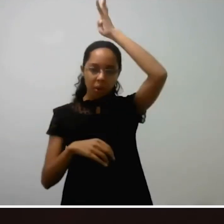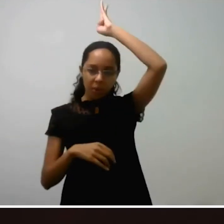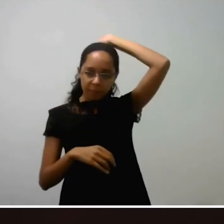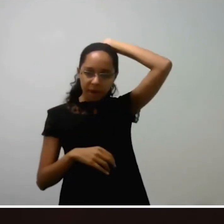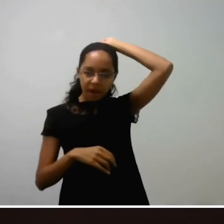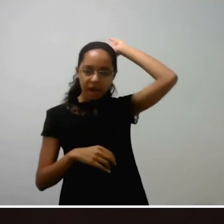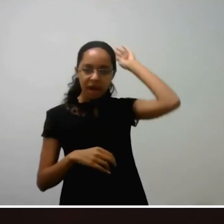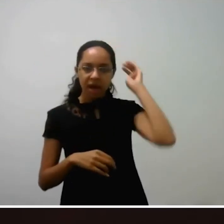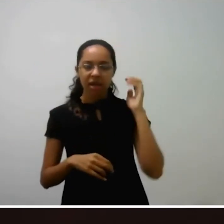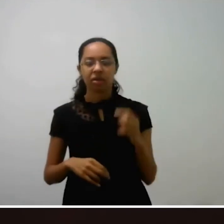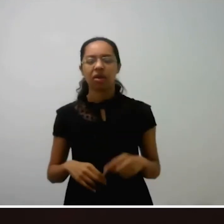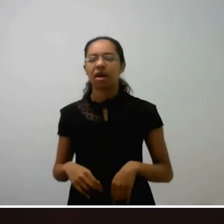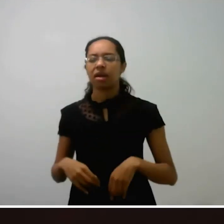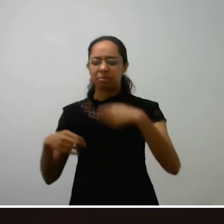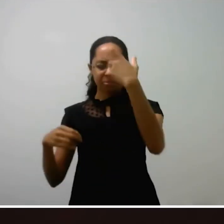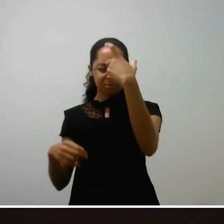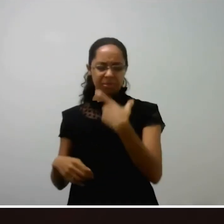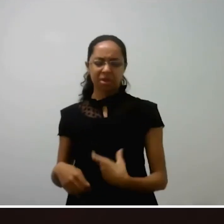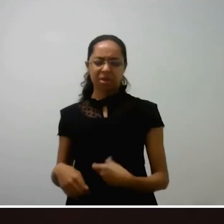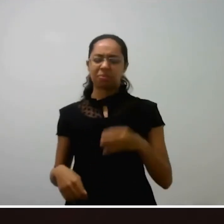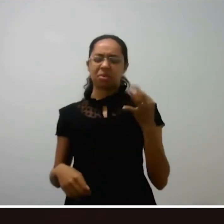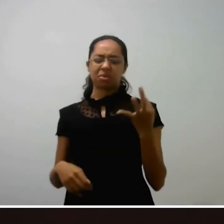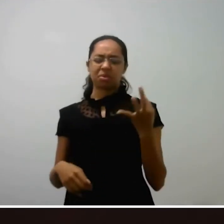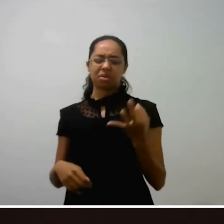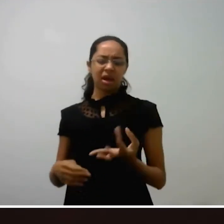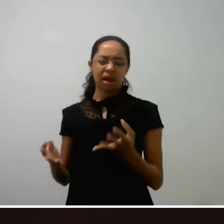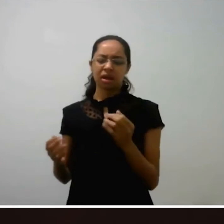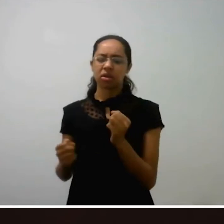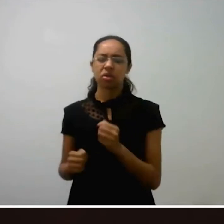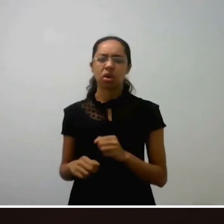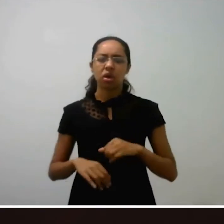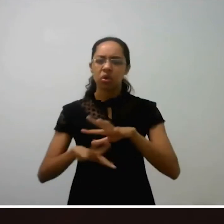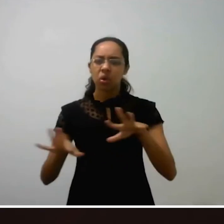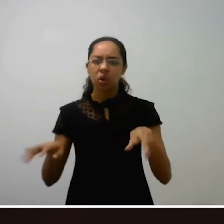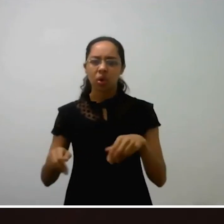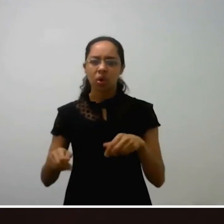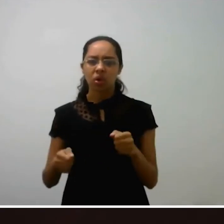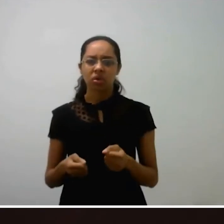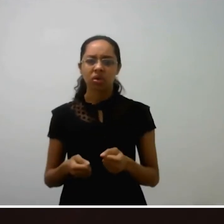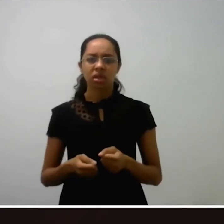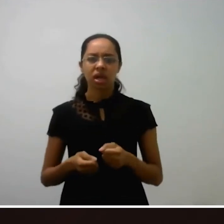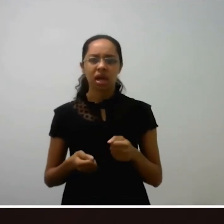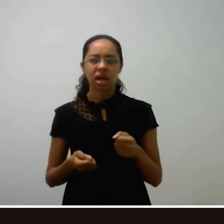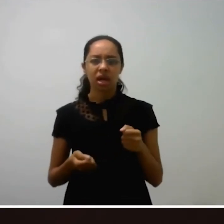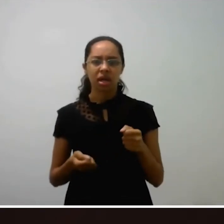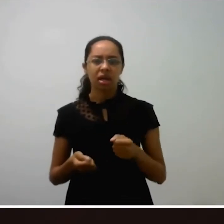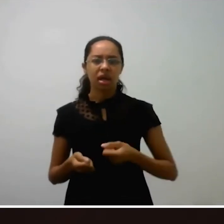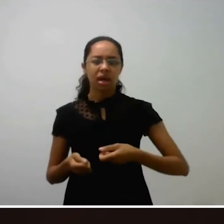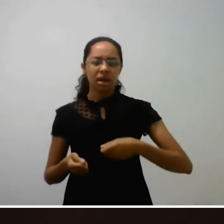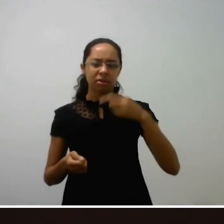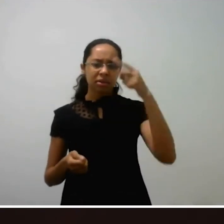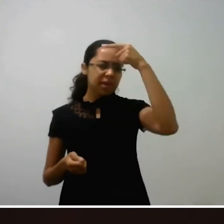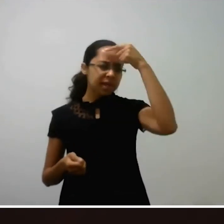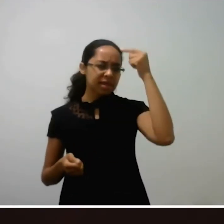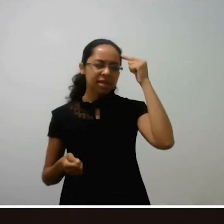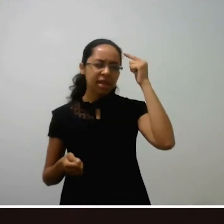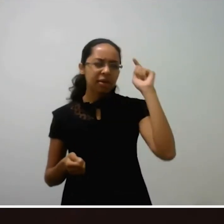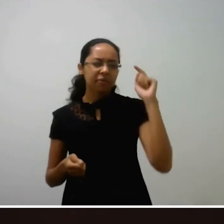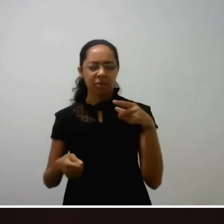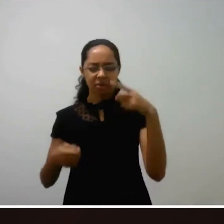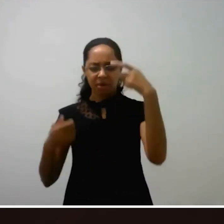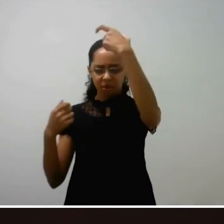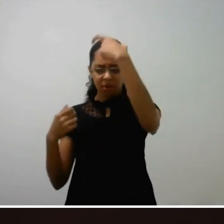qualquer dúvida em termos de doutrina, o que ele definisse está definido, não há erro, é infalível. Então, eles